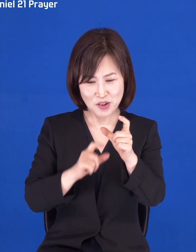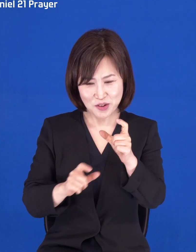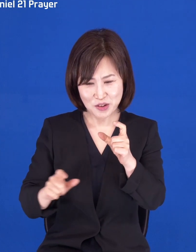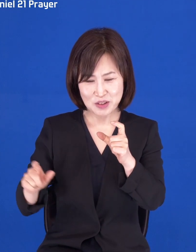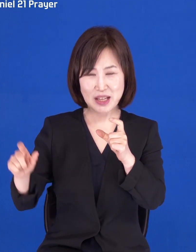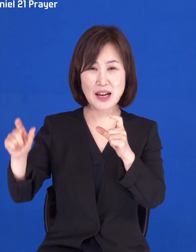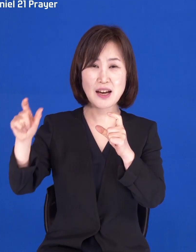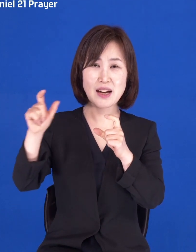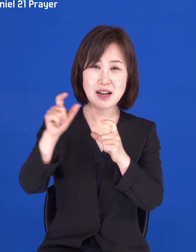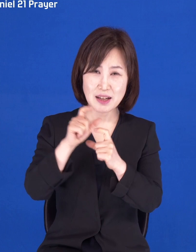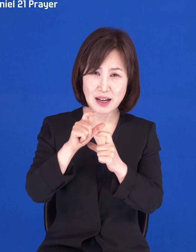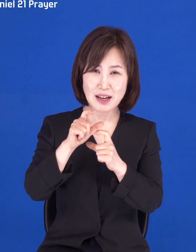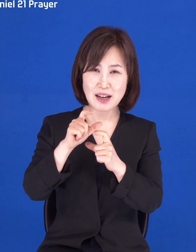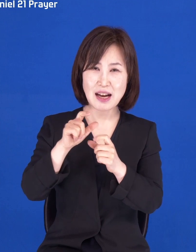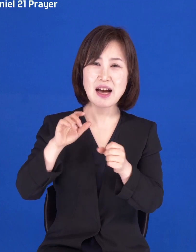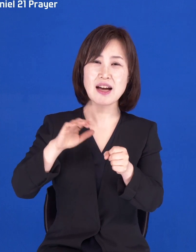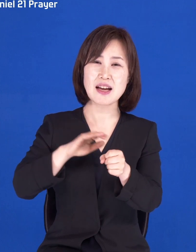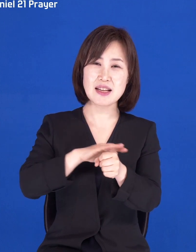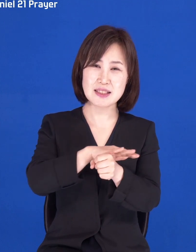더욱